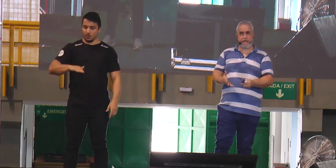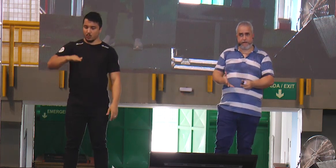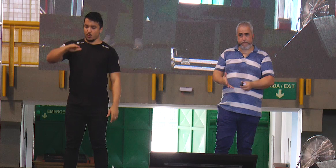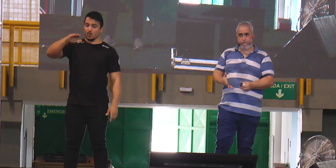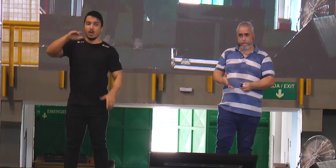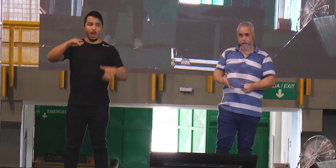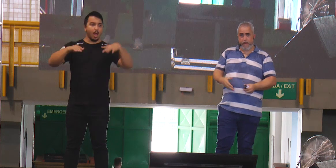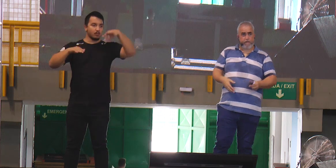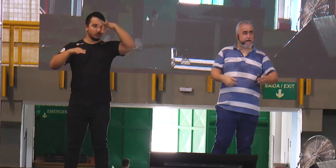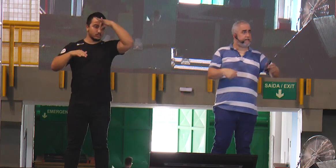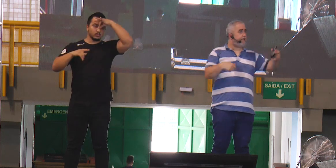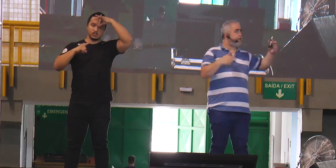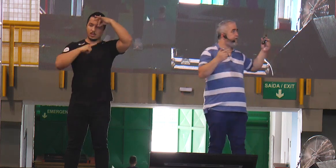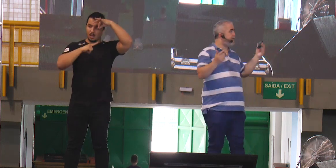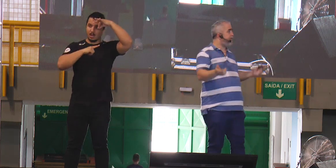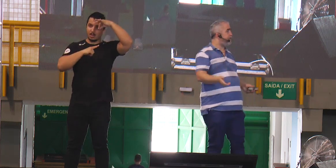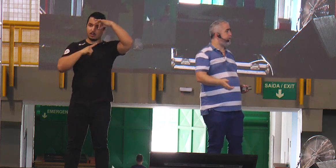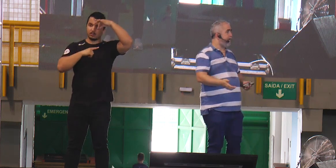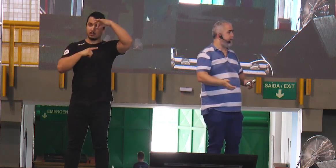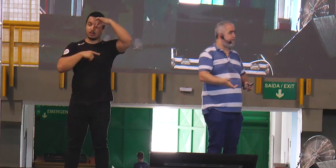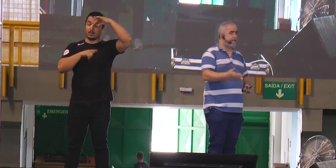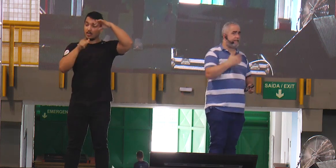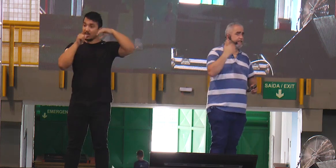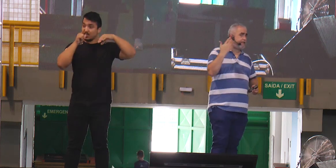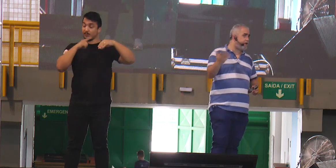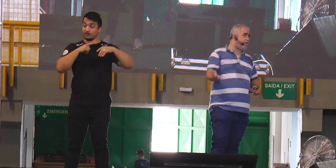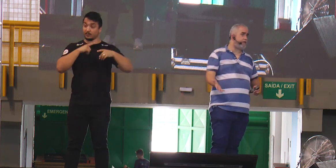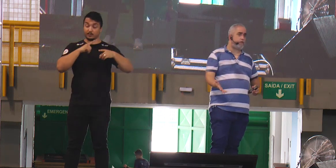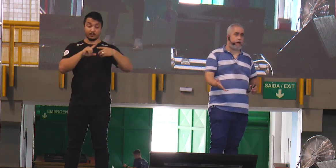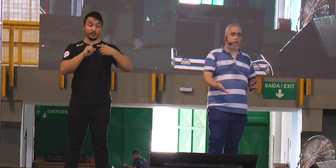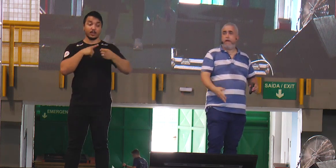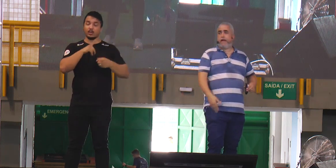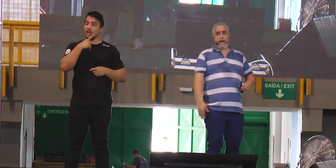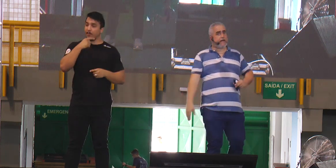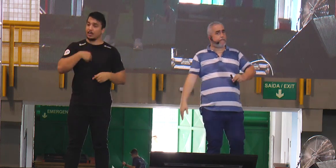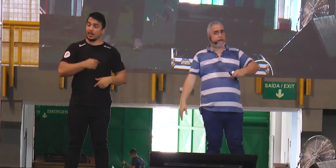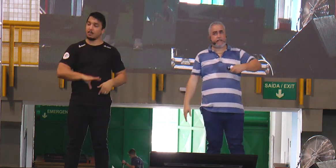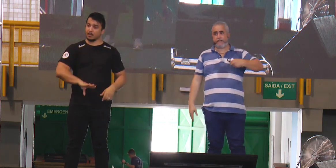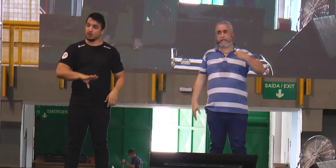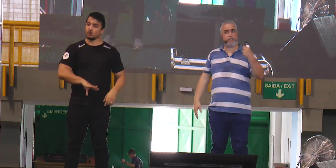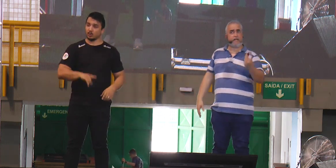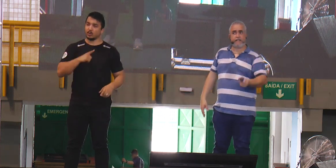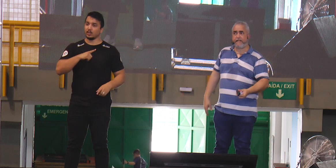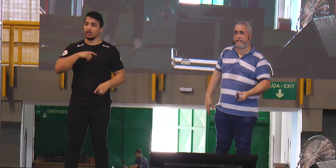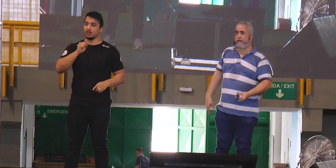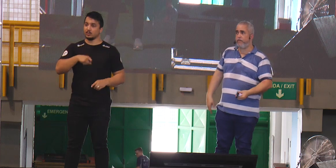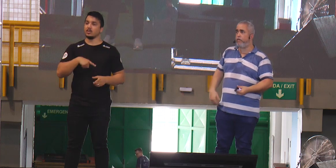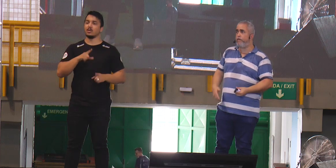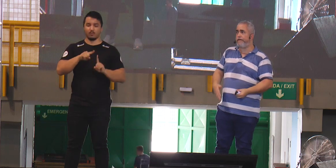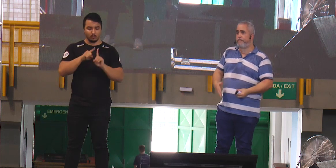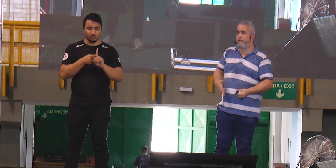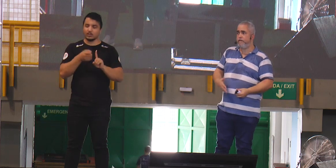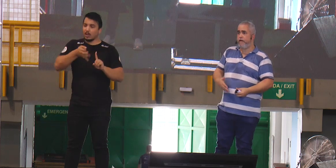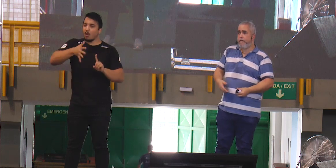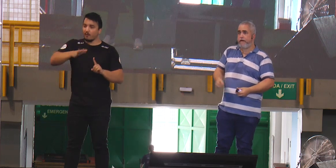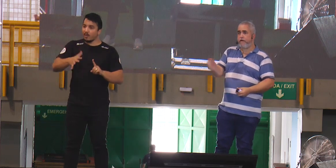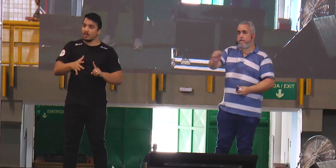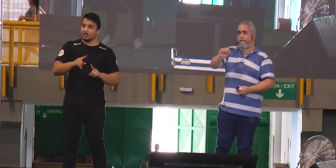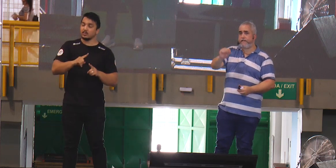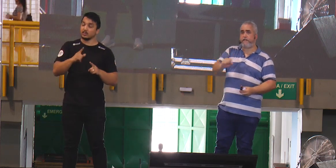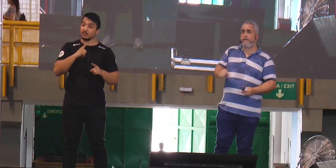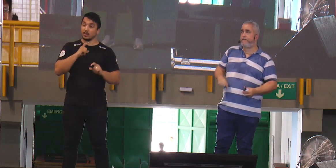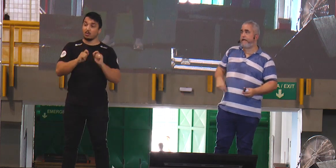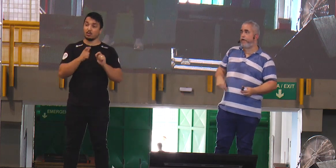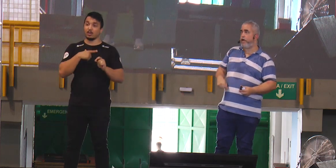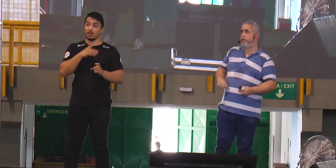sexo feminino, vai ter genitália externa, vai ter ciclo menstrual, é capaz de ter gestação, tudo isso, mas